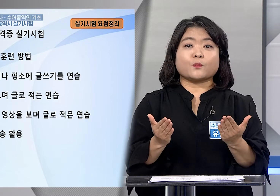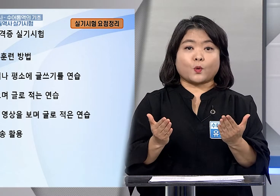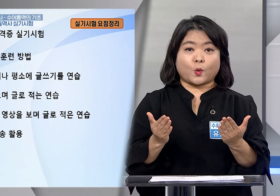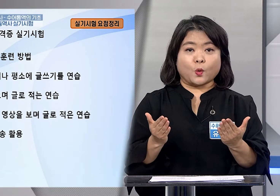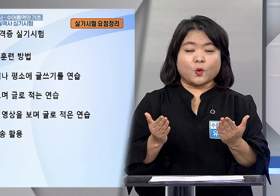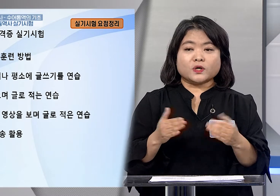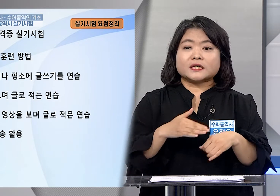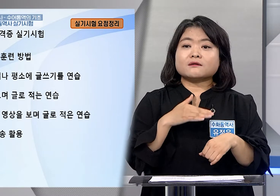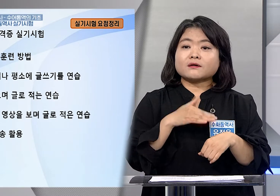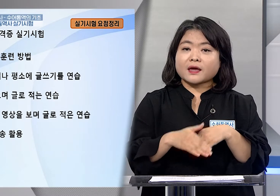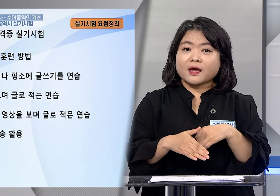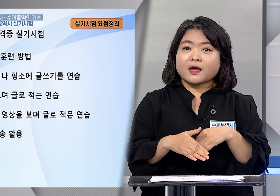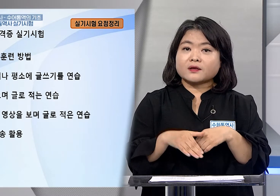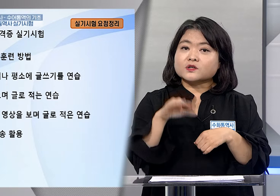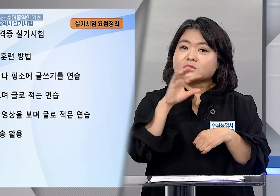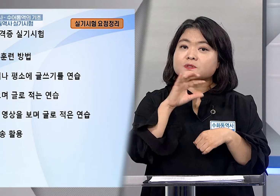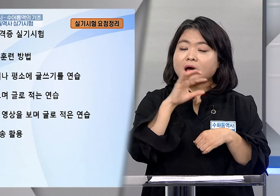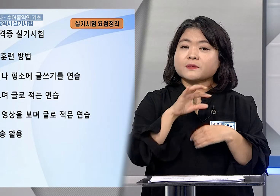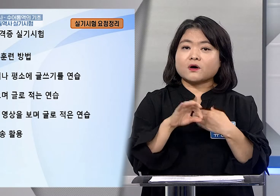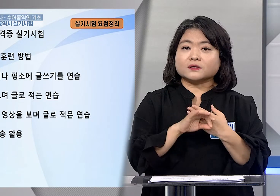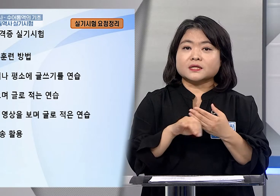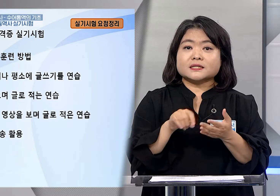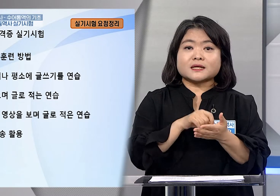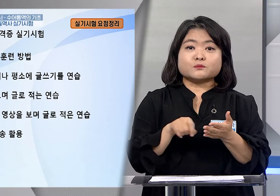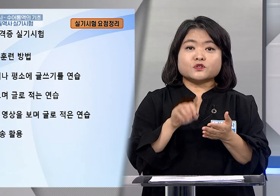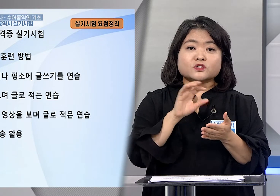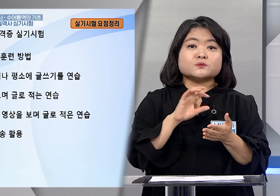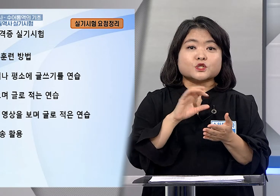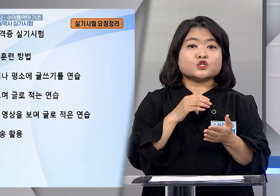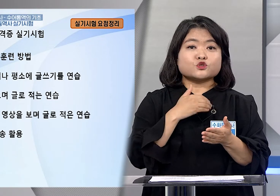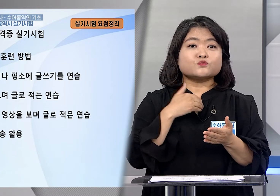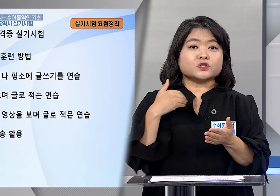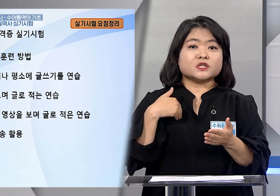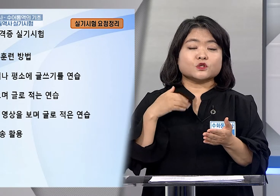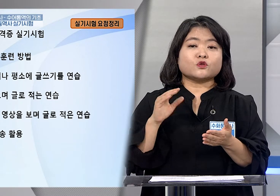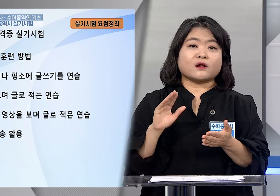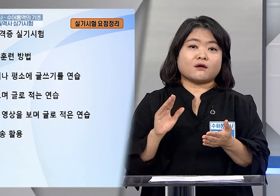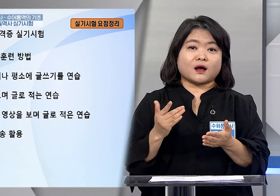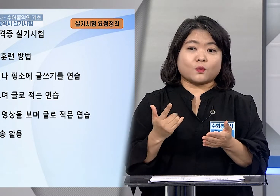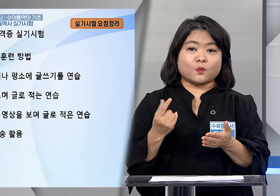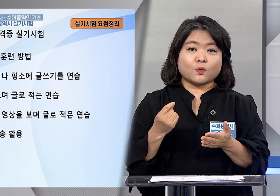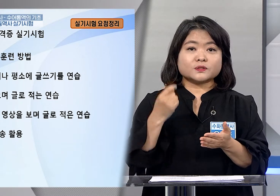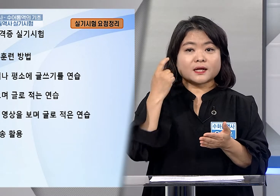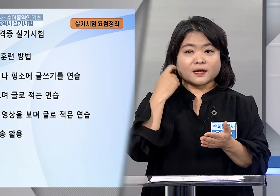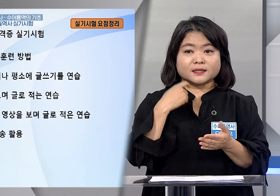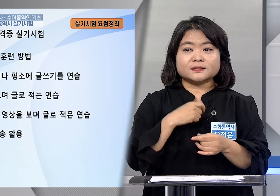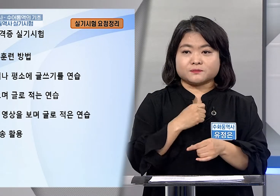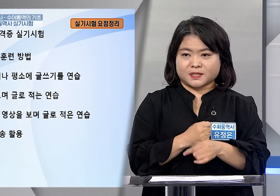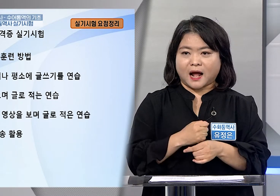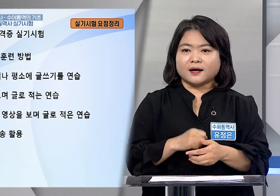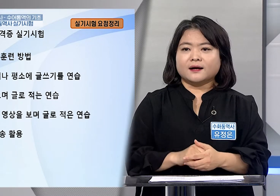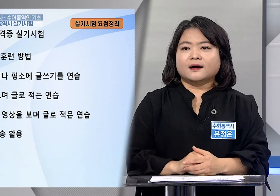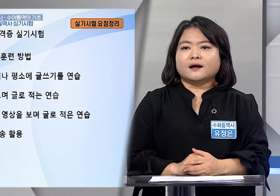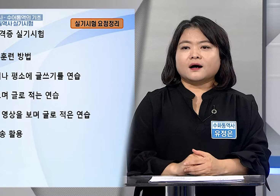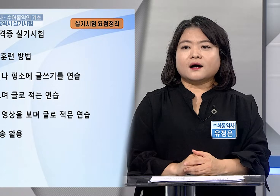비교해보고 이렇게 연습을 하면 작문 연습이 충분히 될 거라고 생각이 듭니다.